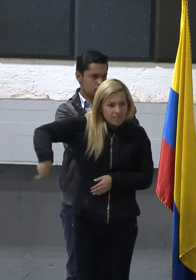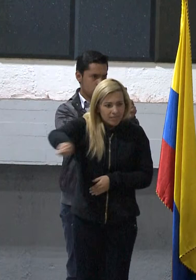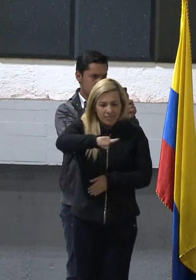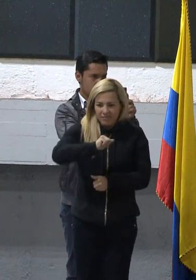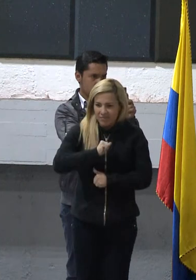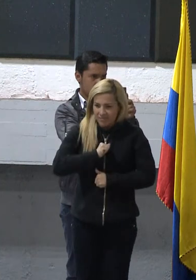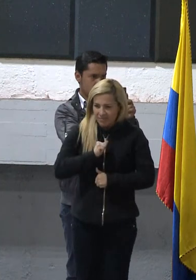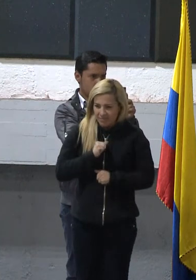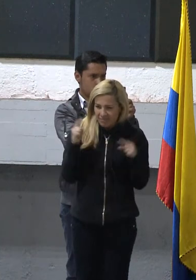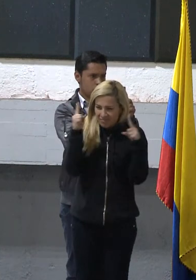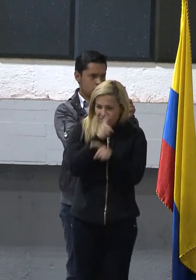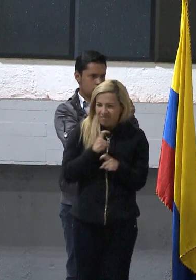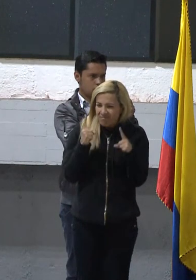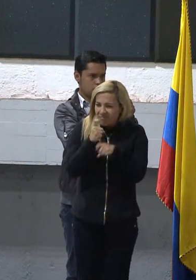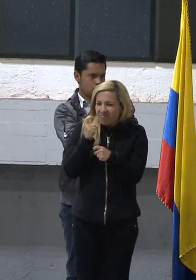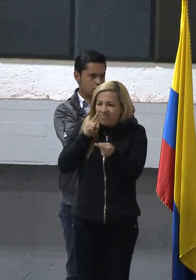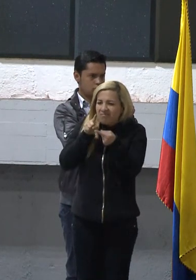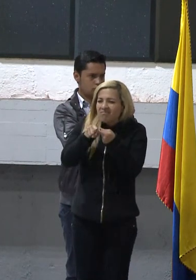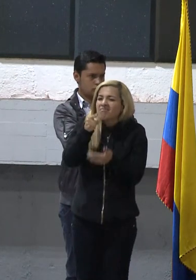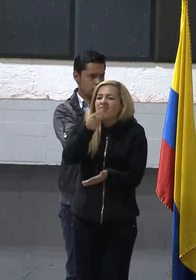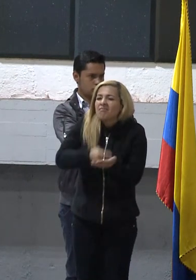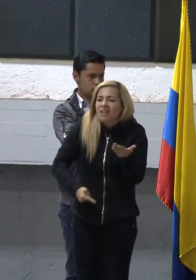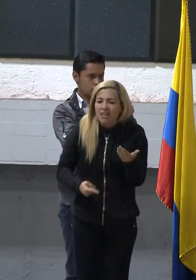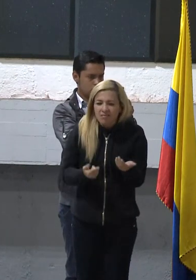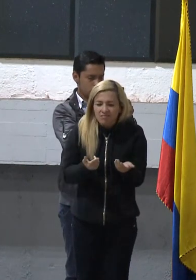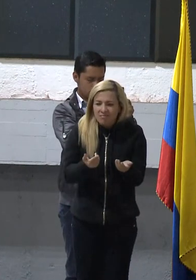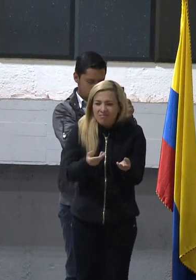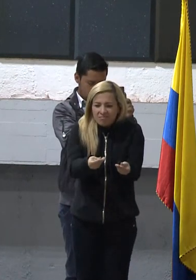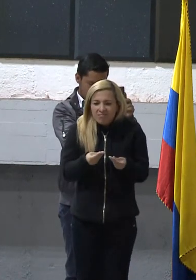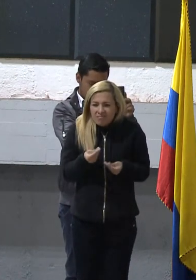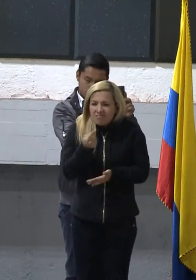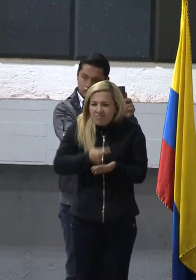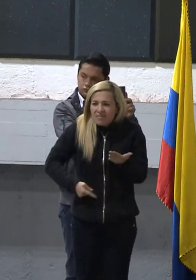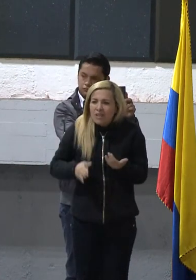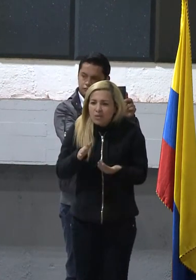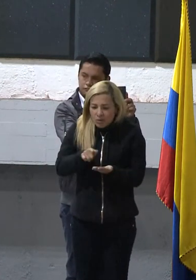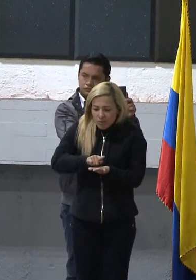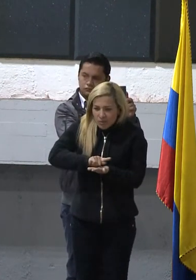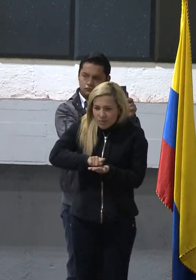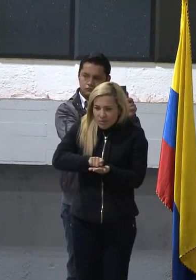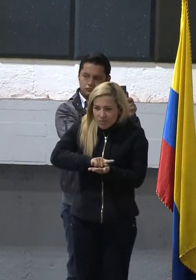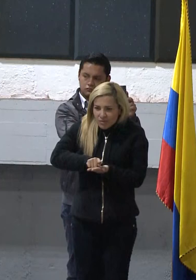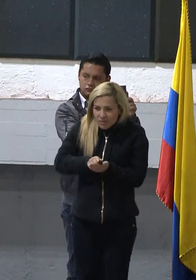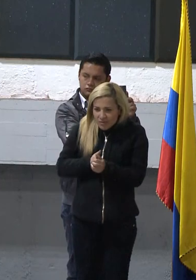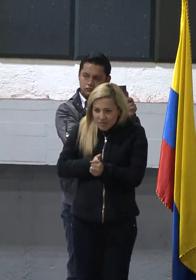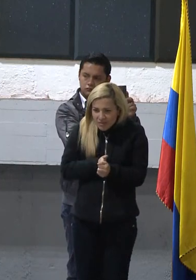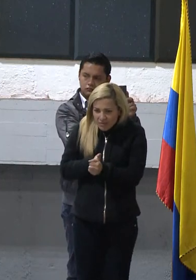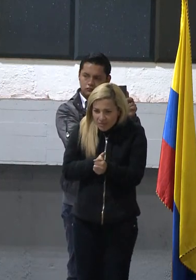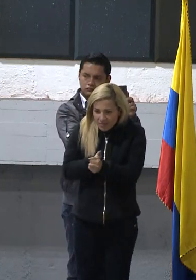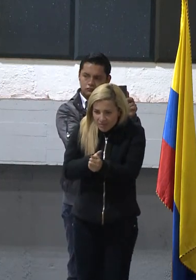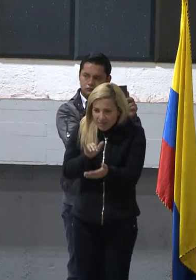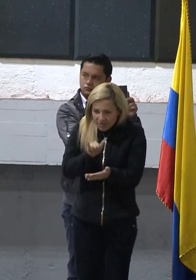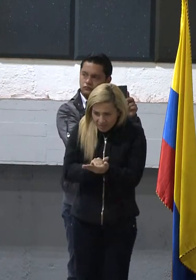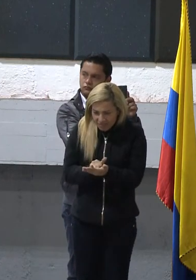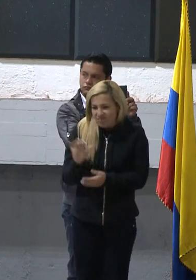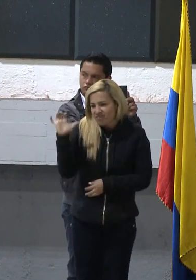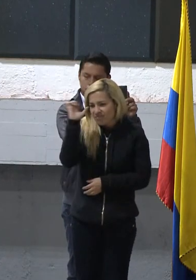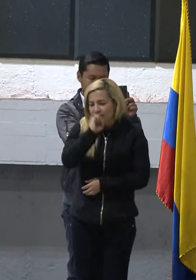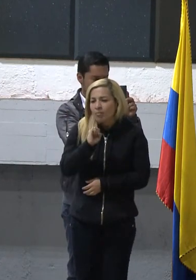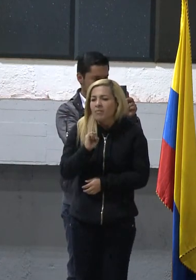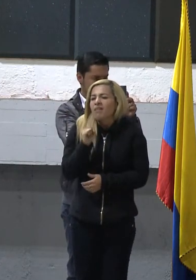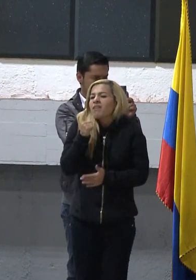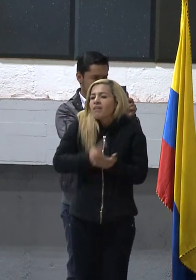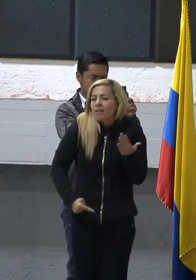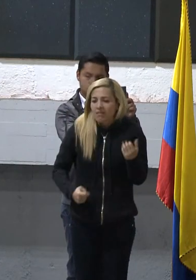vamos y que nos orienta cuál es nuestra brújula de seguro el amor por la academia y la conciencia